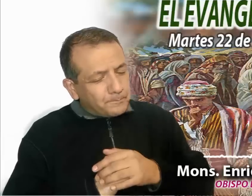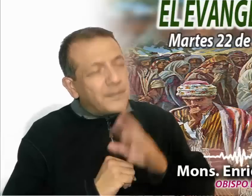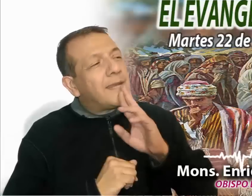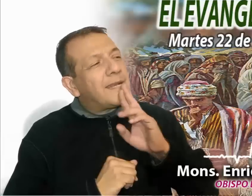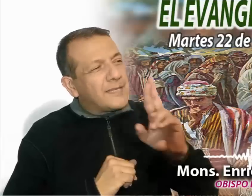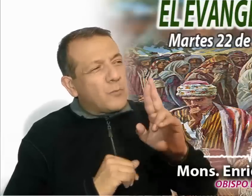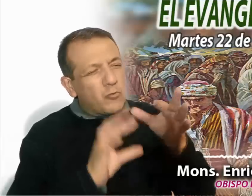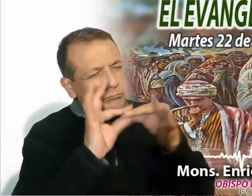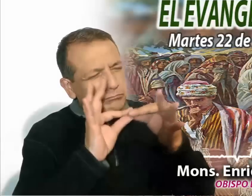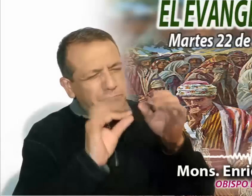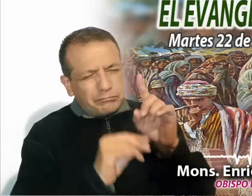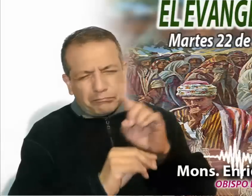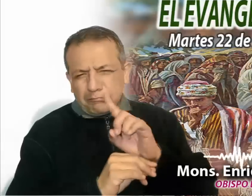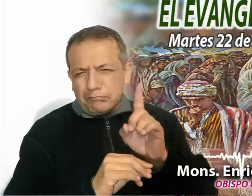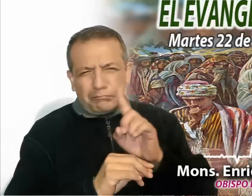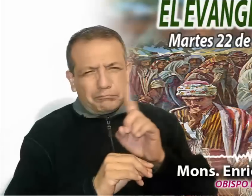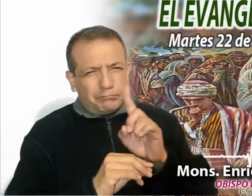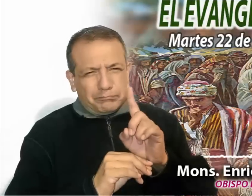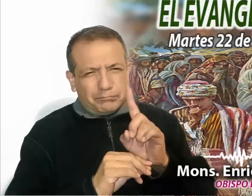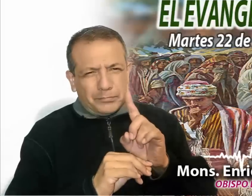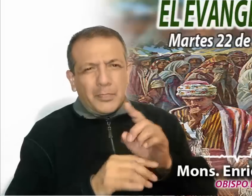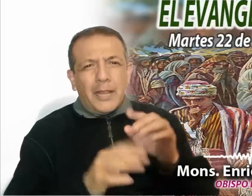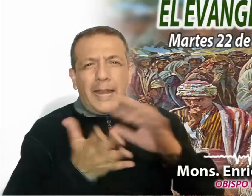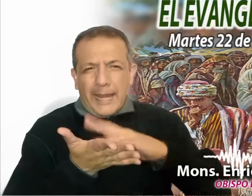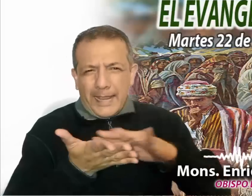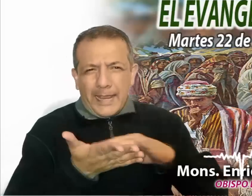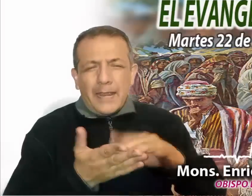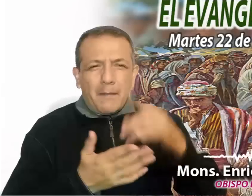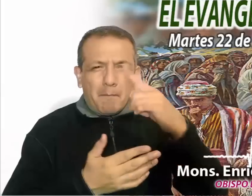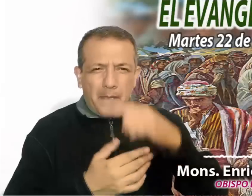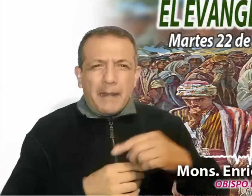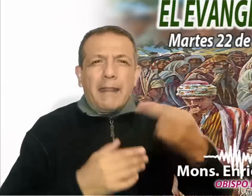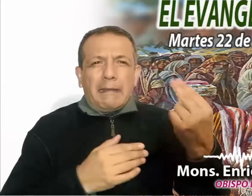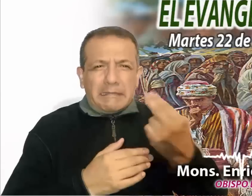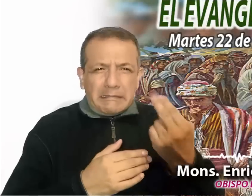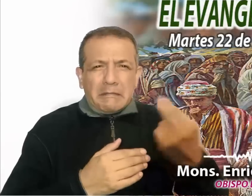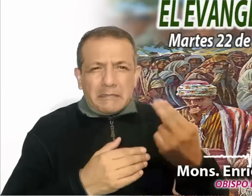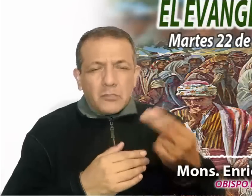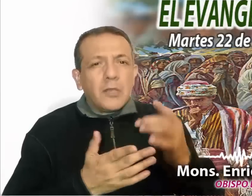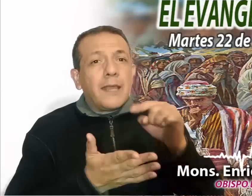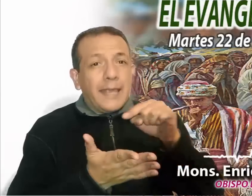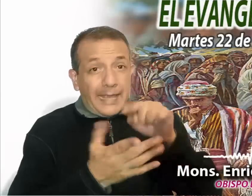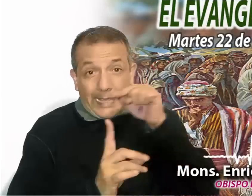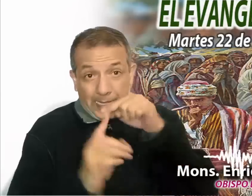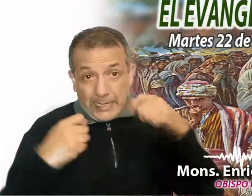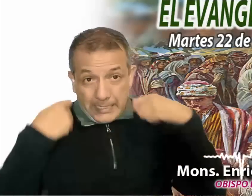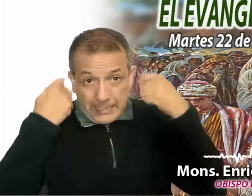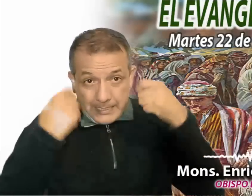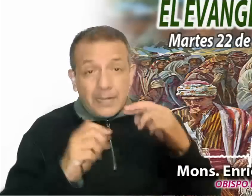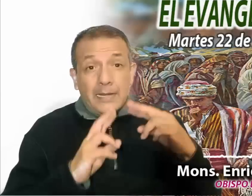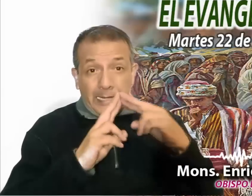de responder detalladamente y proponer una lectura para cada necesidad, solamente se limitó a